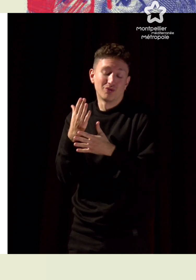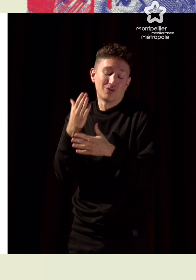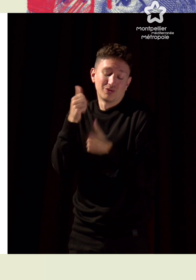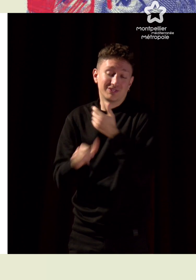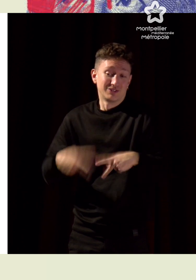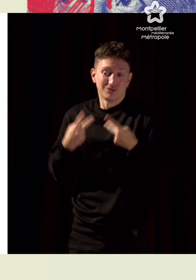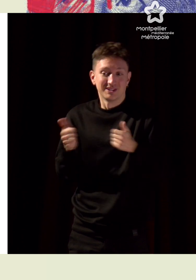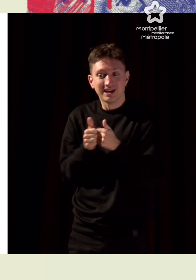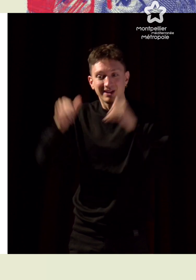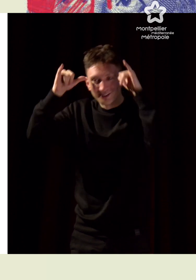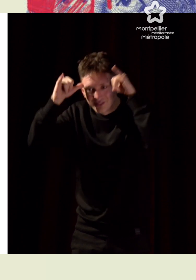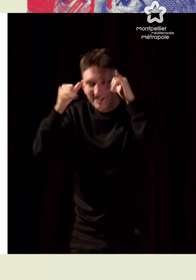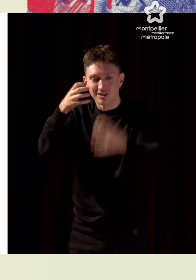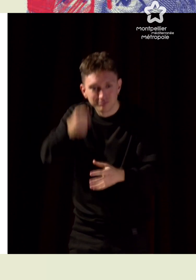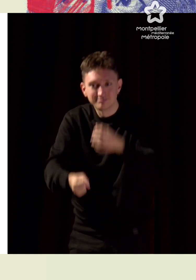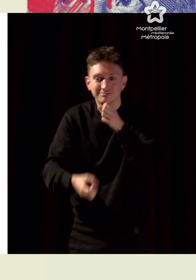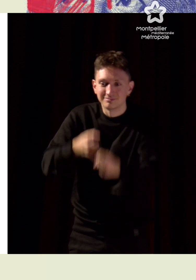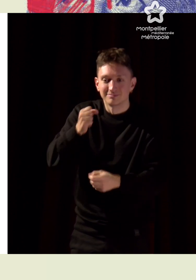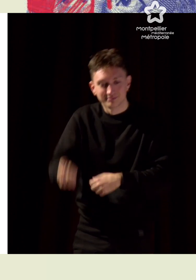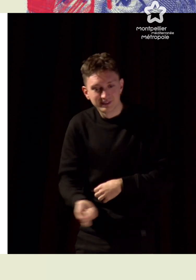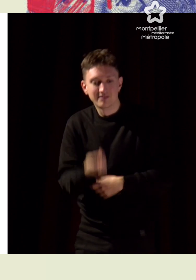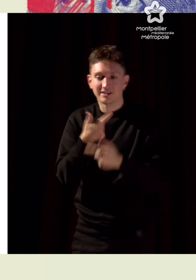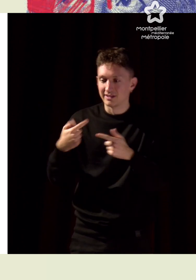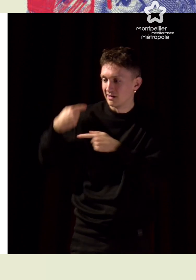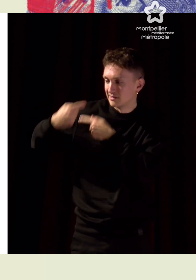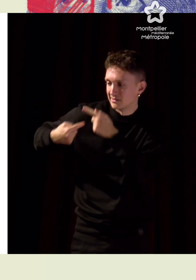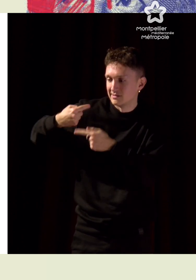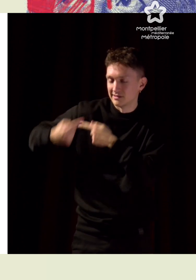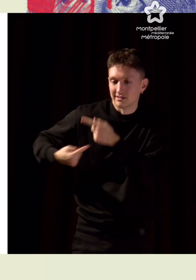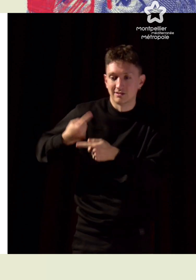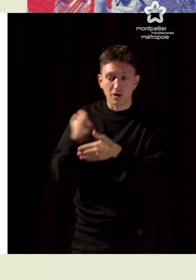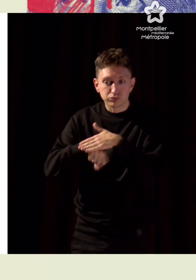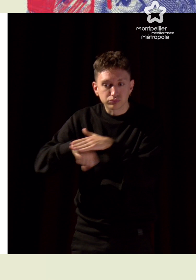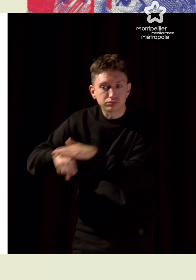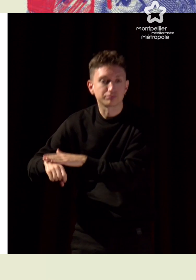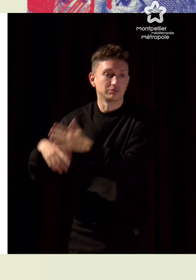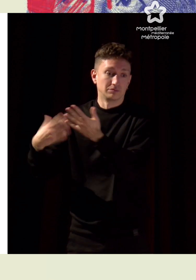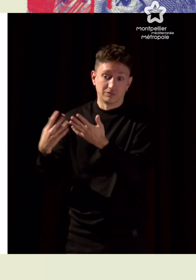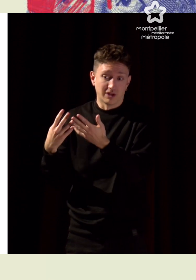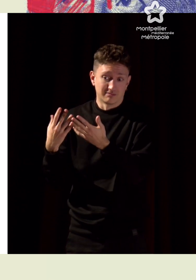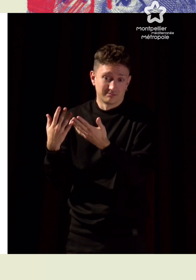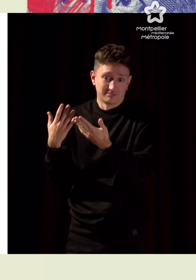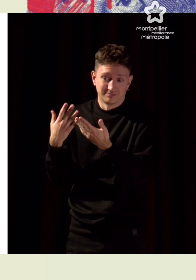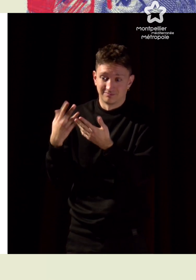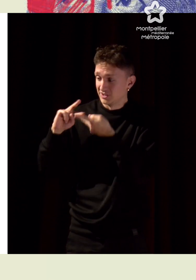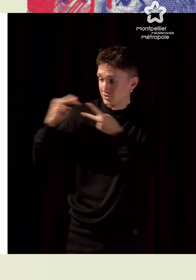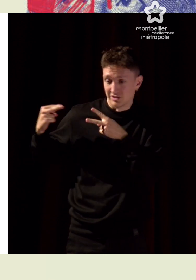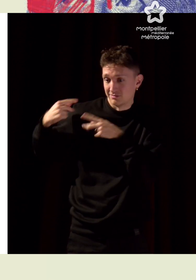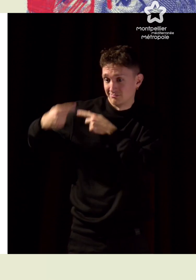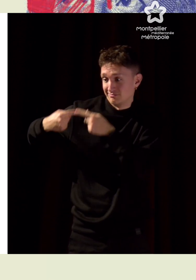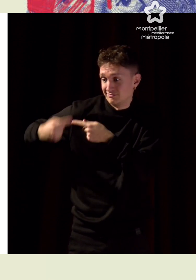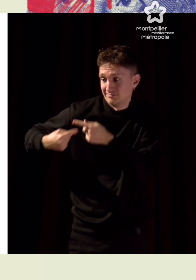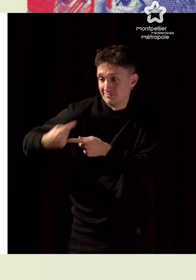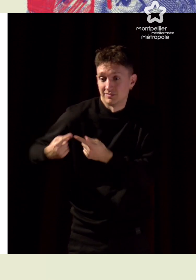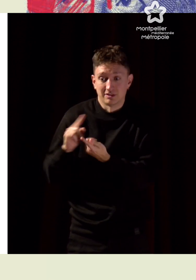ont mieux survécu, se sont mieux reproduits. Et la mutation, elle s'est transmise au fil des générations à tel